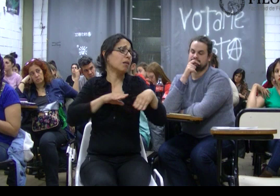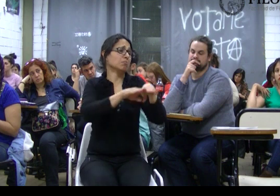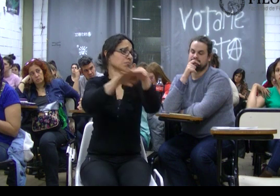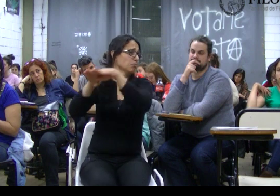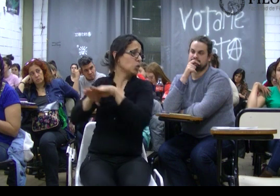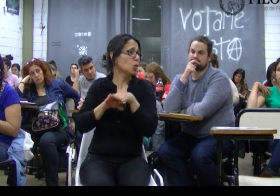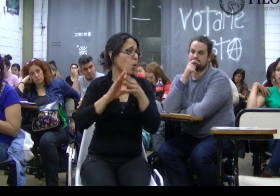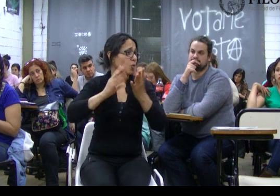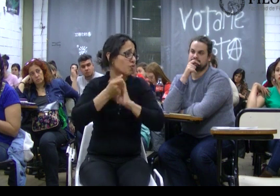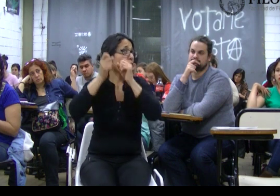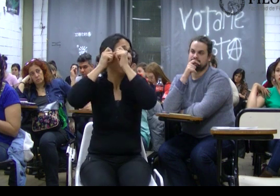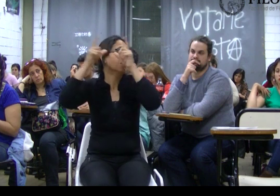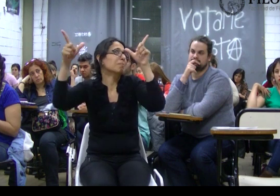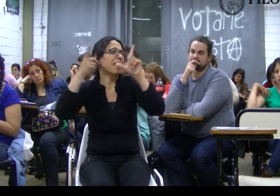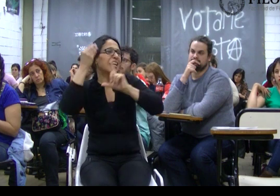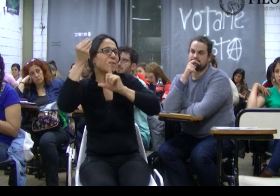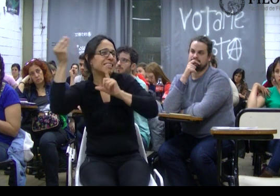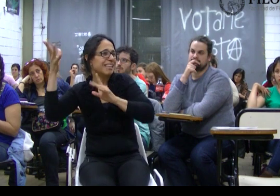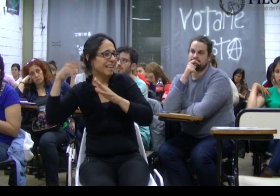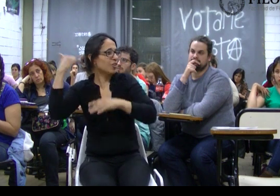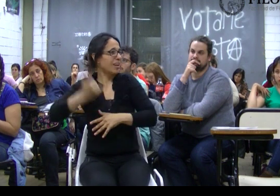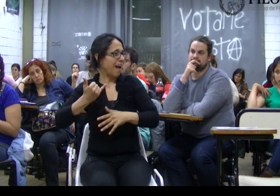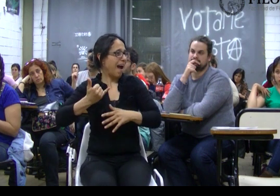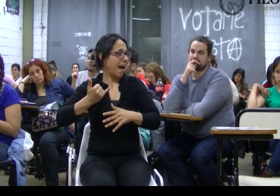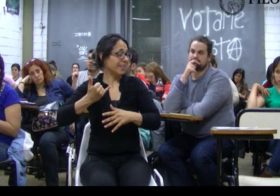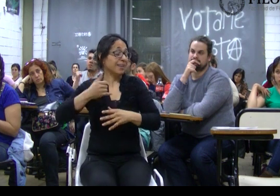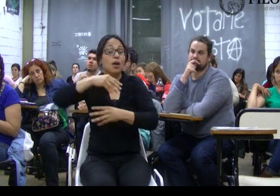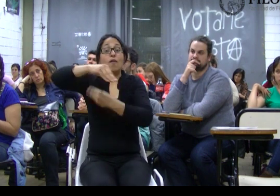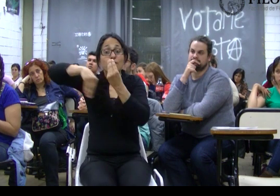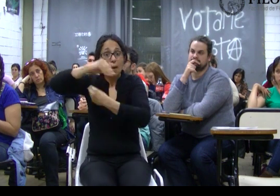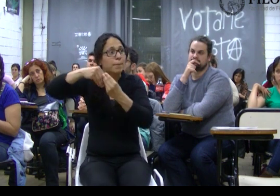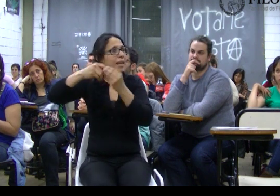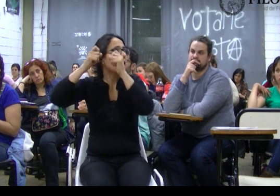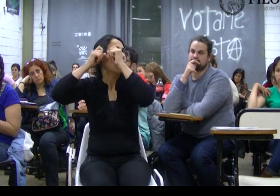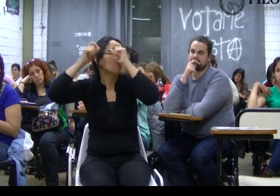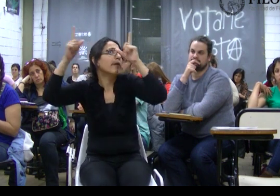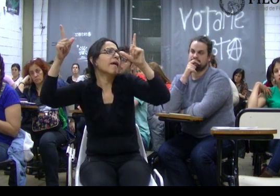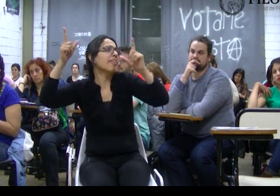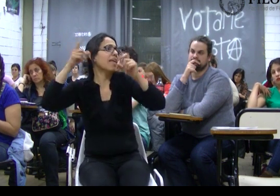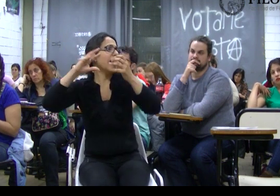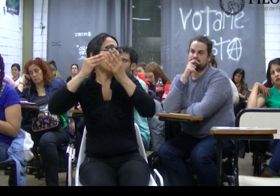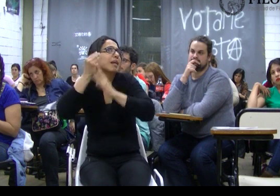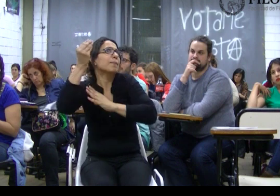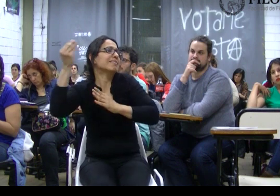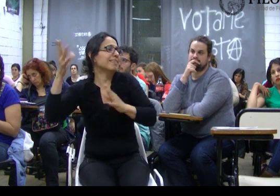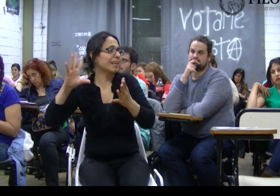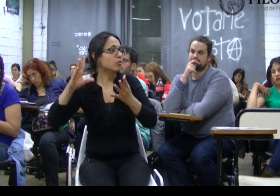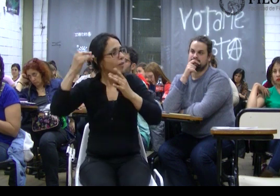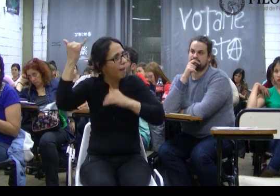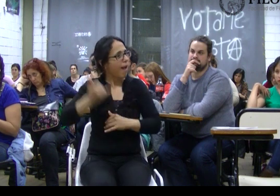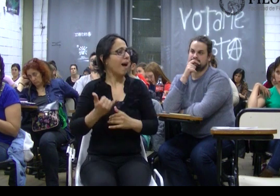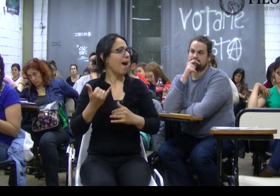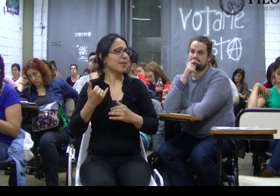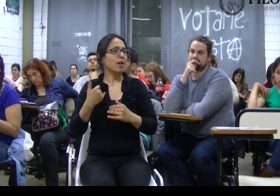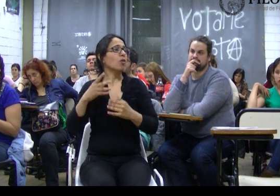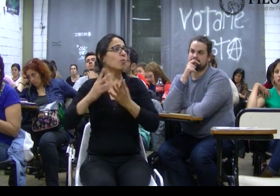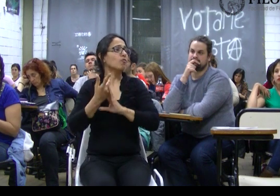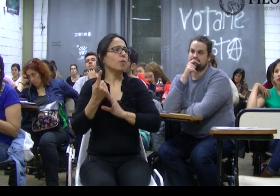que entonces las representaciones que existen en las familias no son independientes o aparte